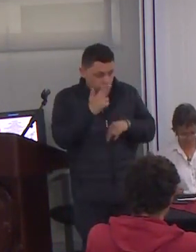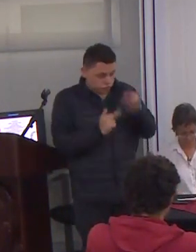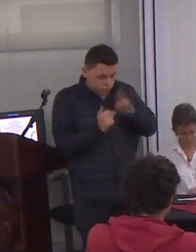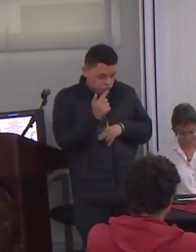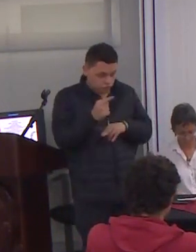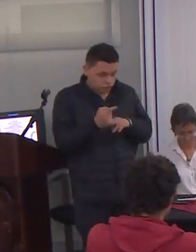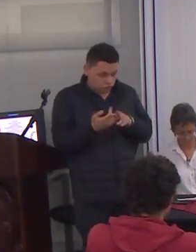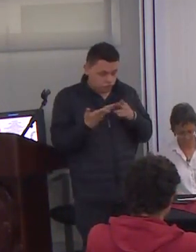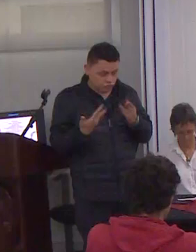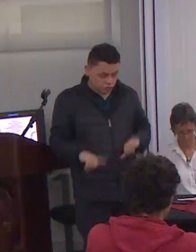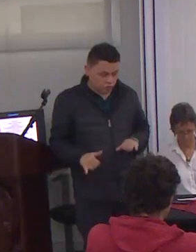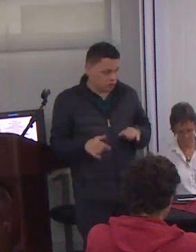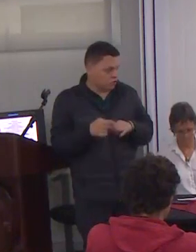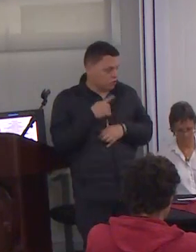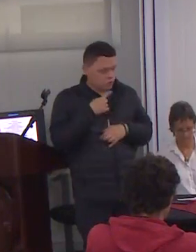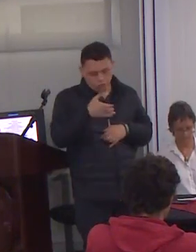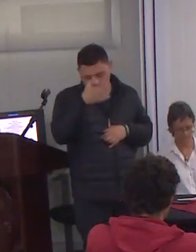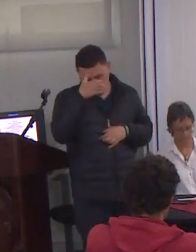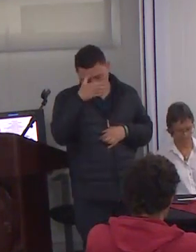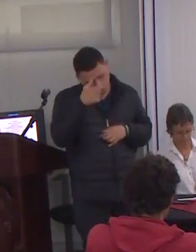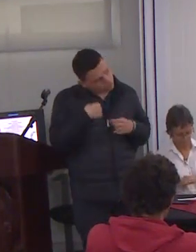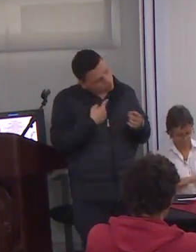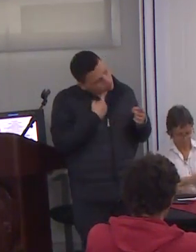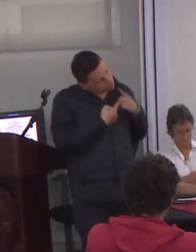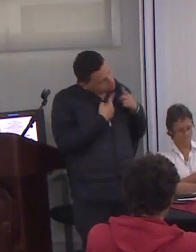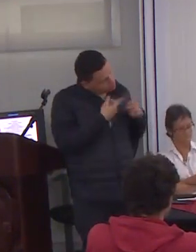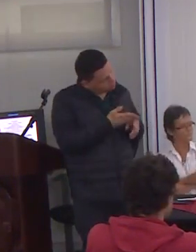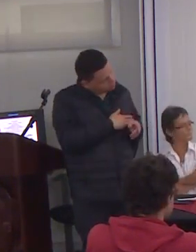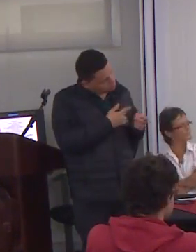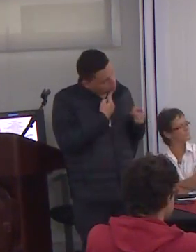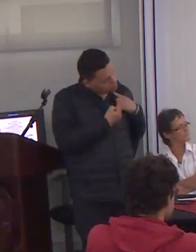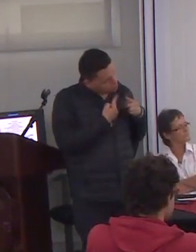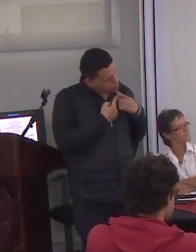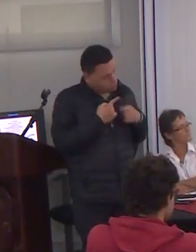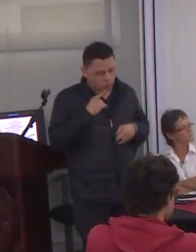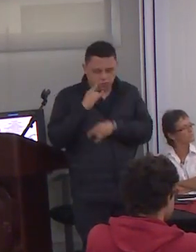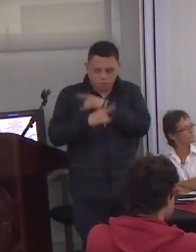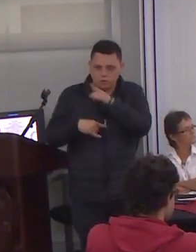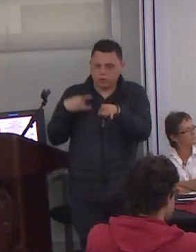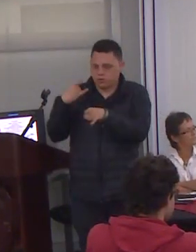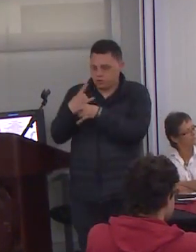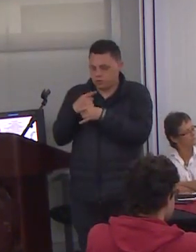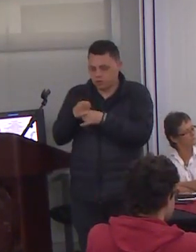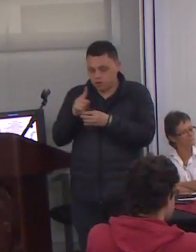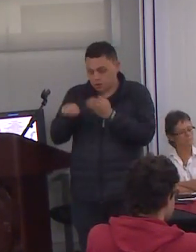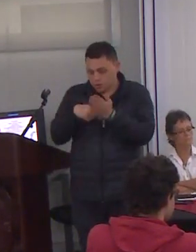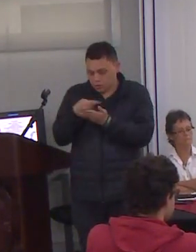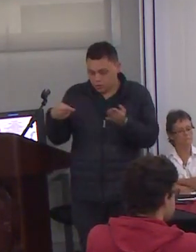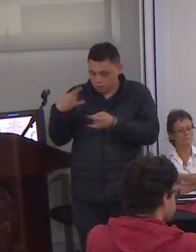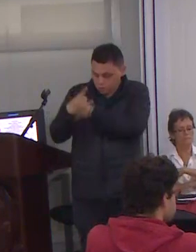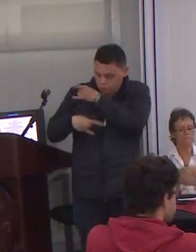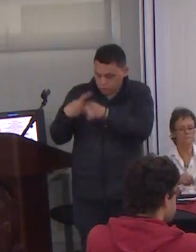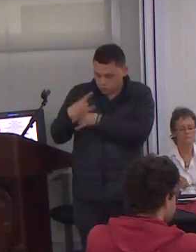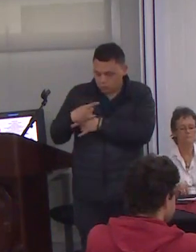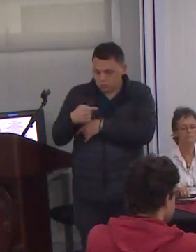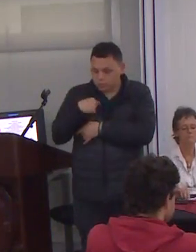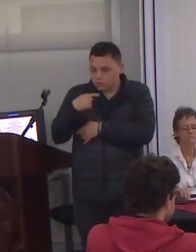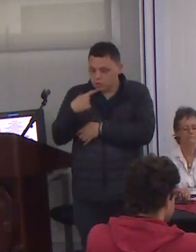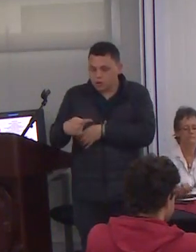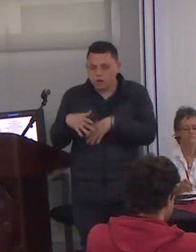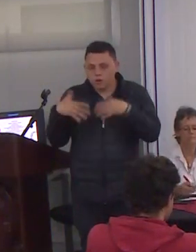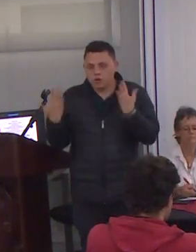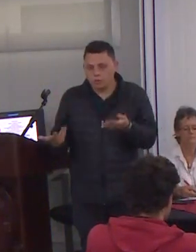concepto que también hoy hablábamos acá rápidamente que es lo universal el diseño universal no se define